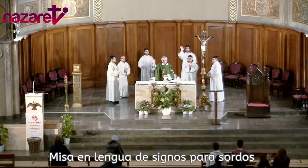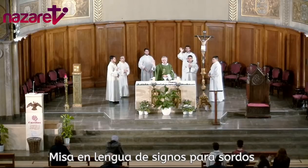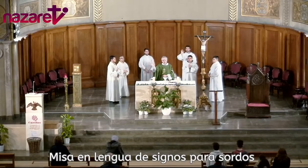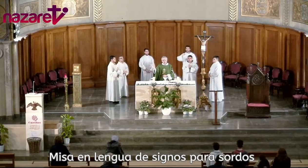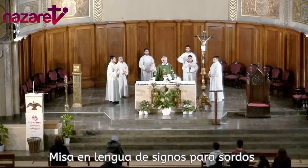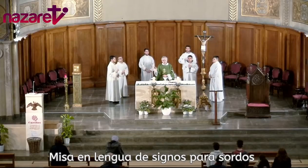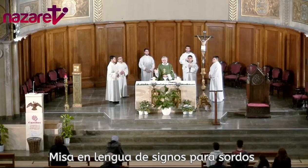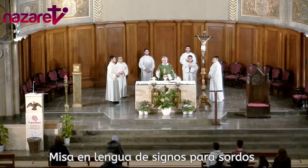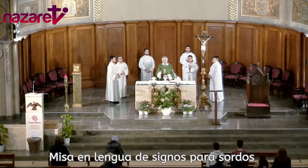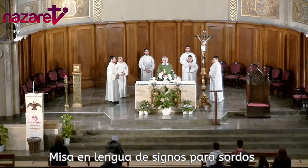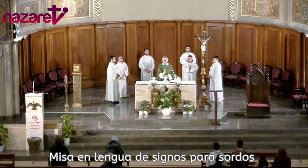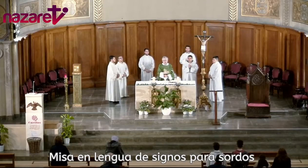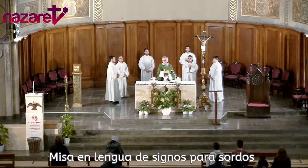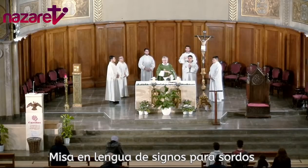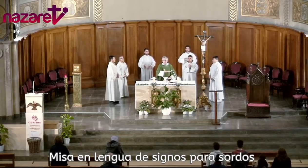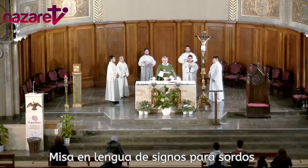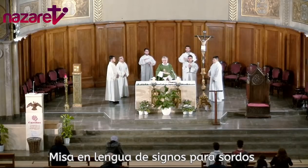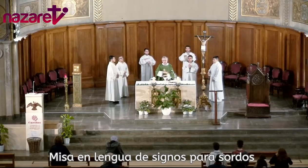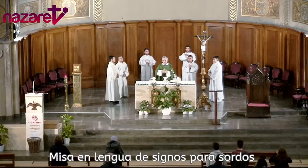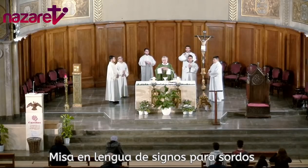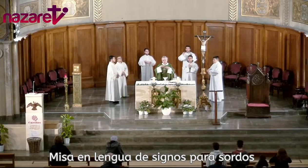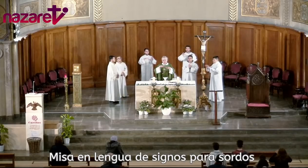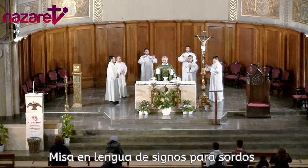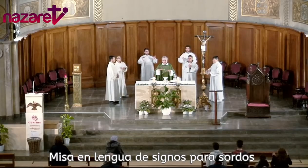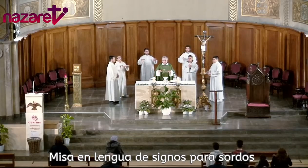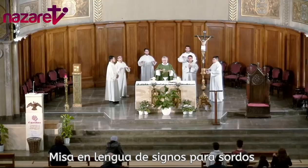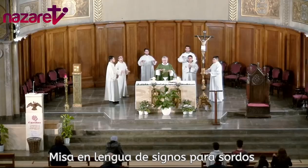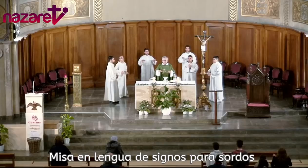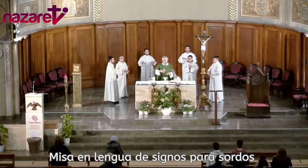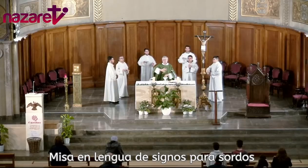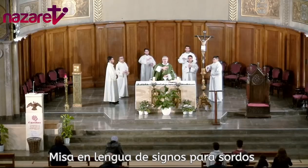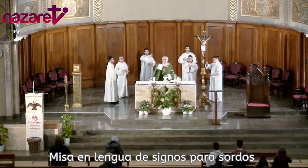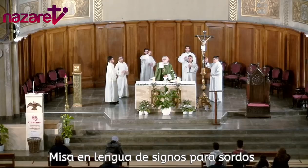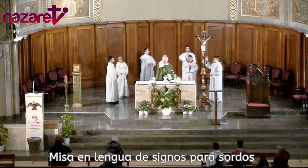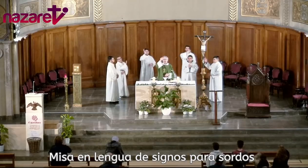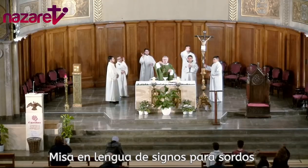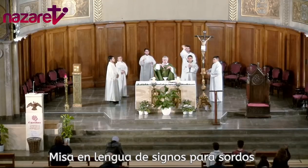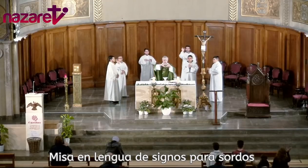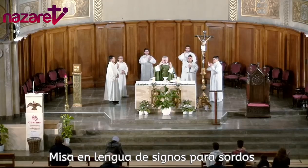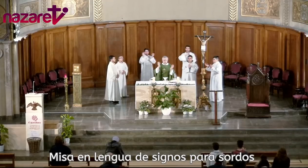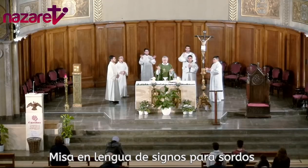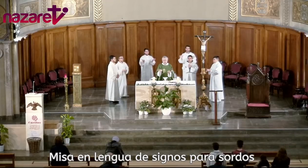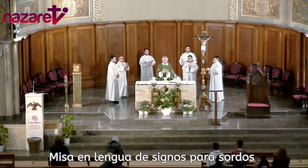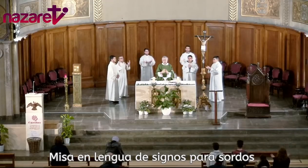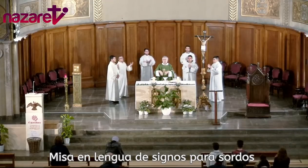del universo, llenos están el cielo y